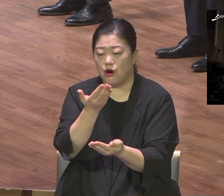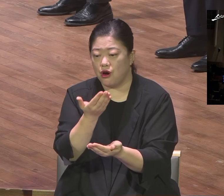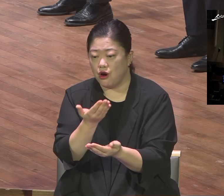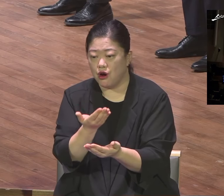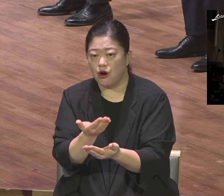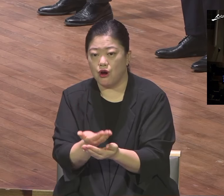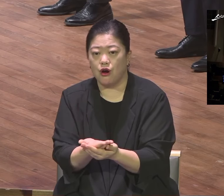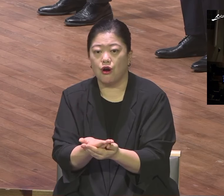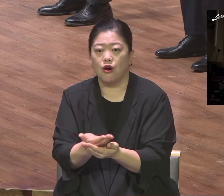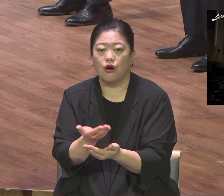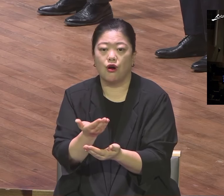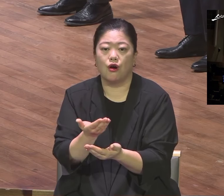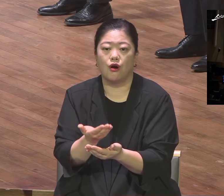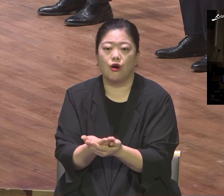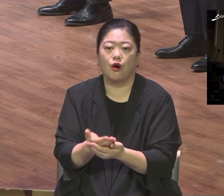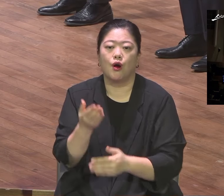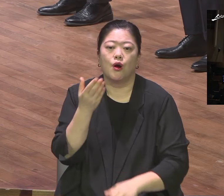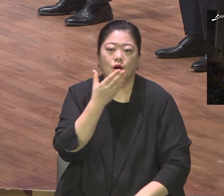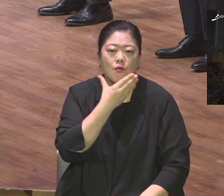허락하소서.